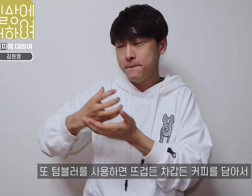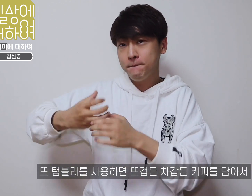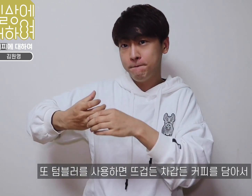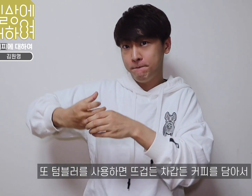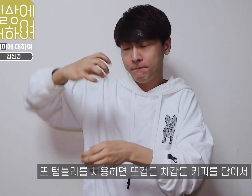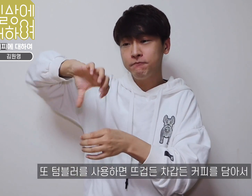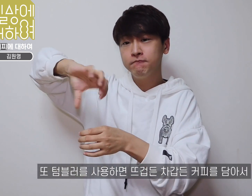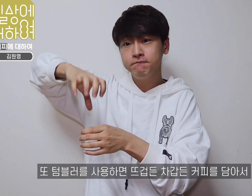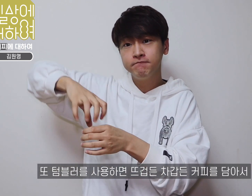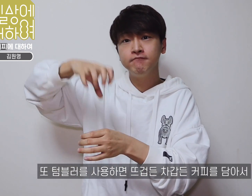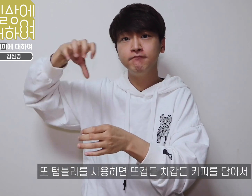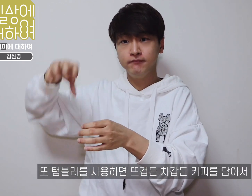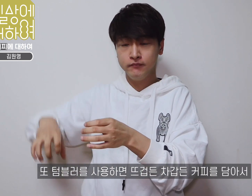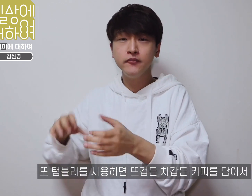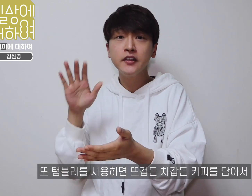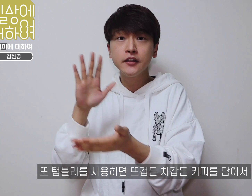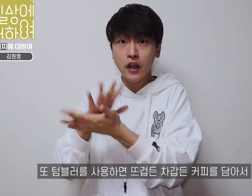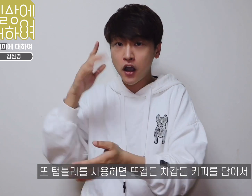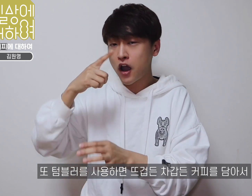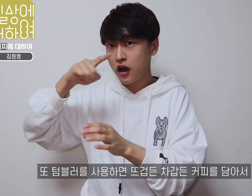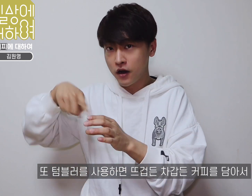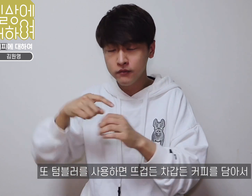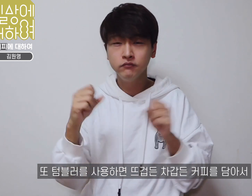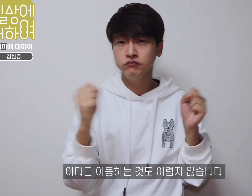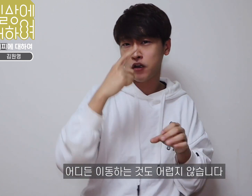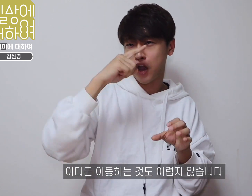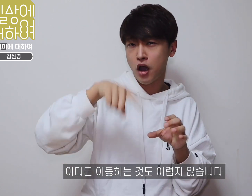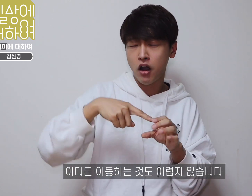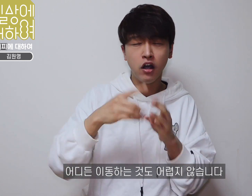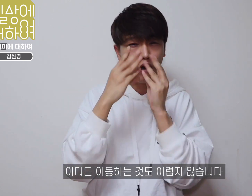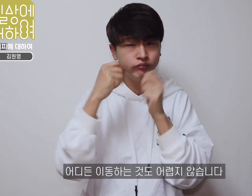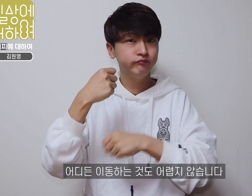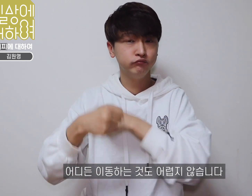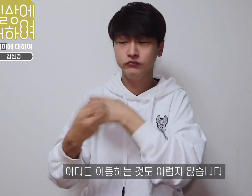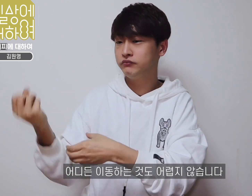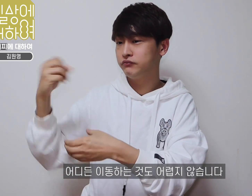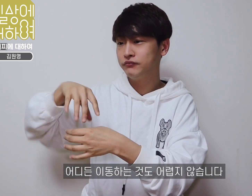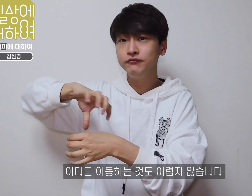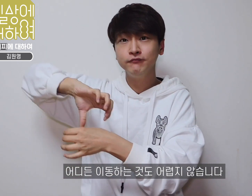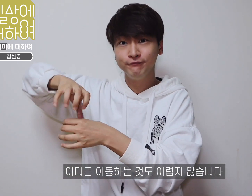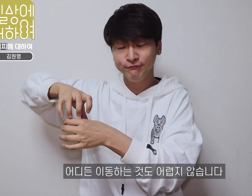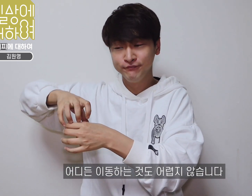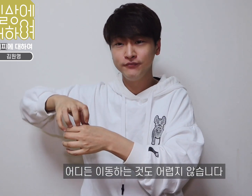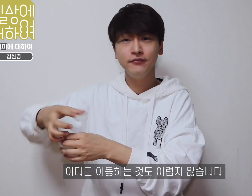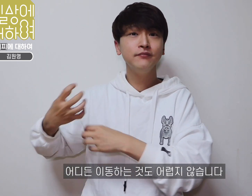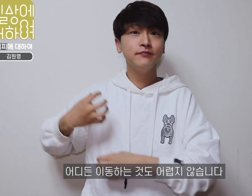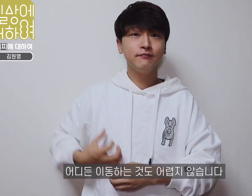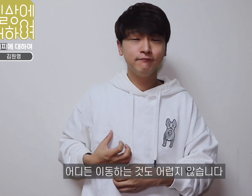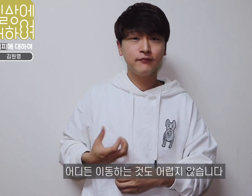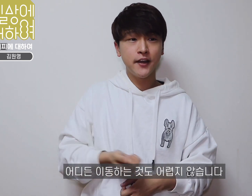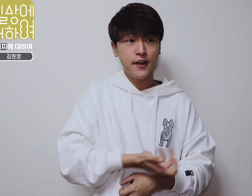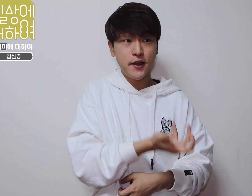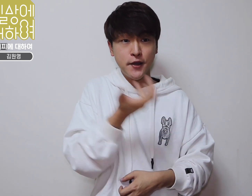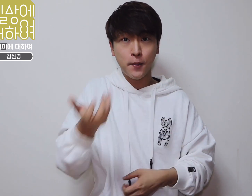사용하면은 뭐 뜨겁든 차갑든 커피를 담아서 어디든 이동하는 것도 어렵지 않습니다.